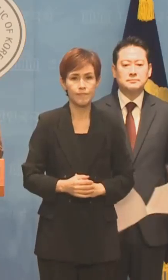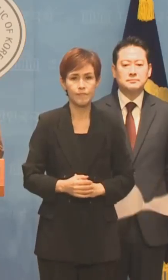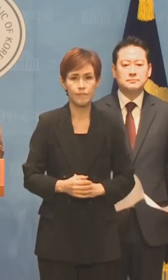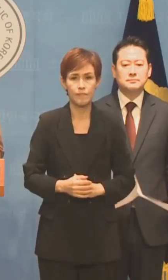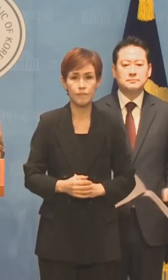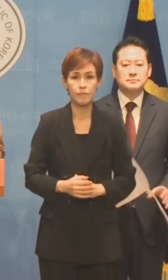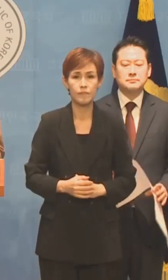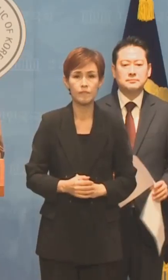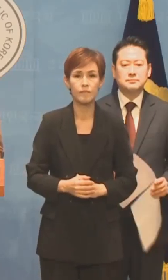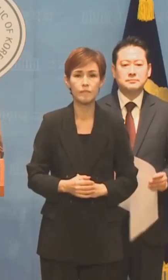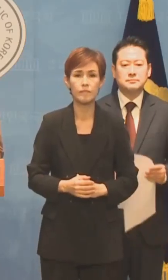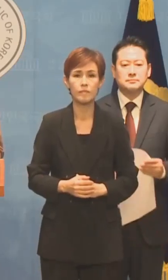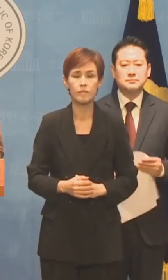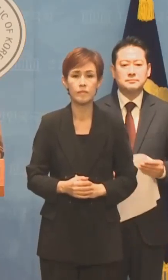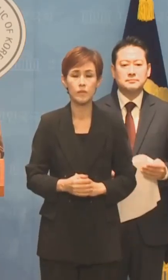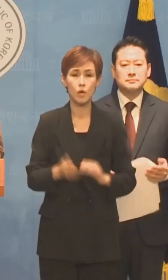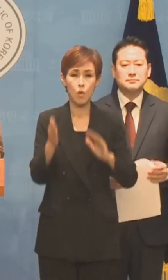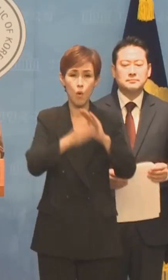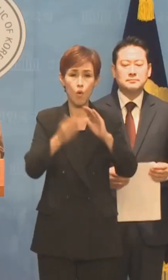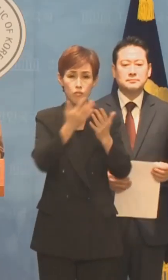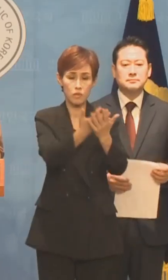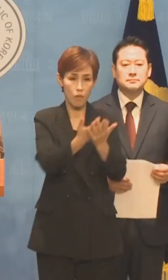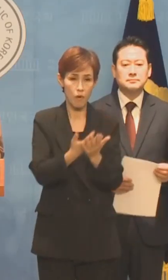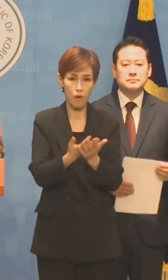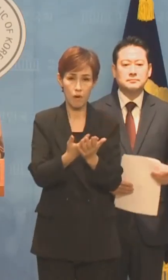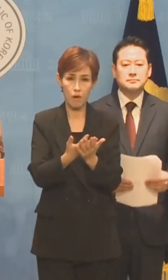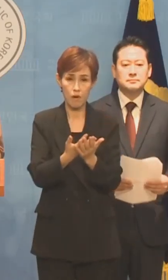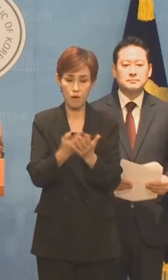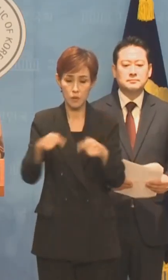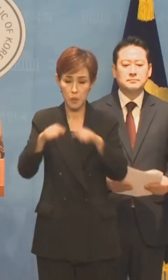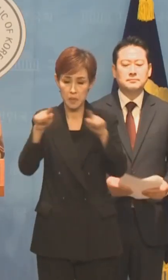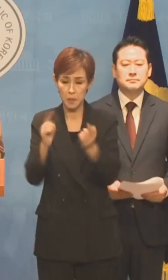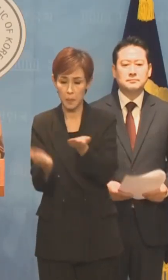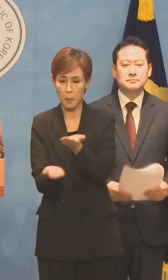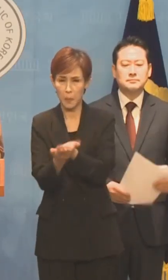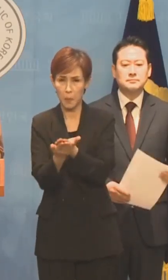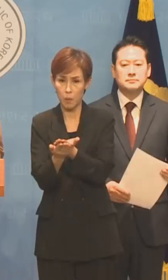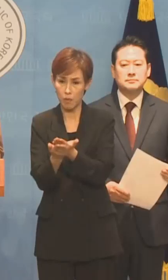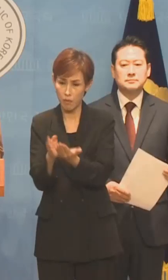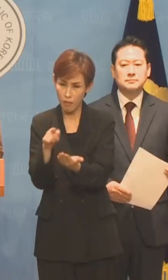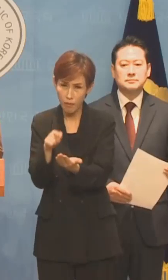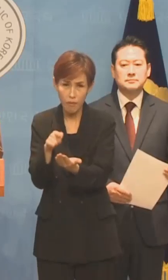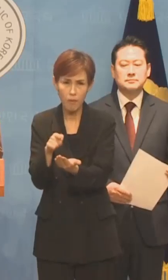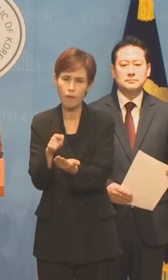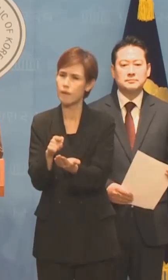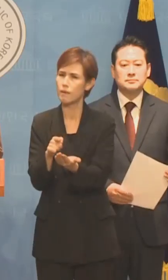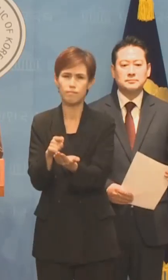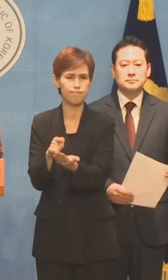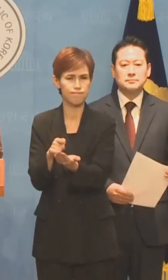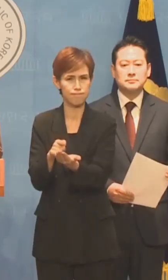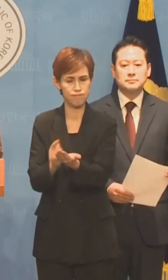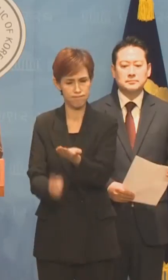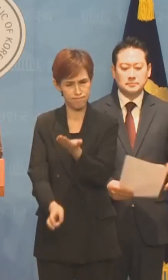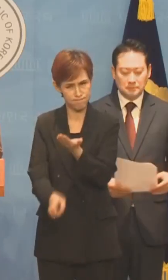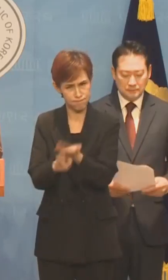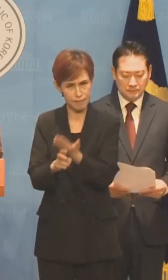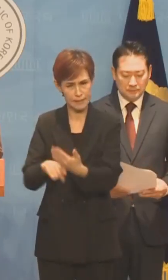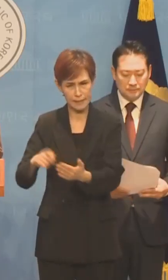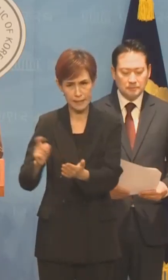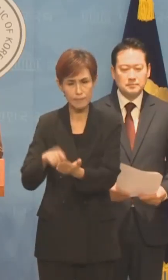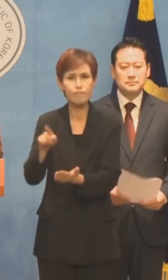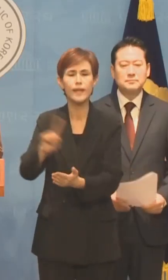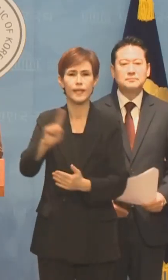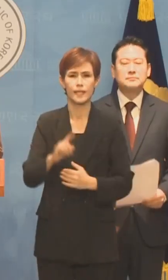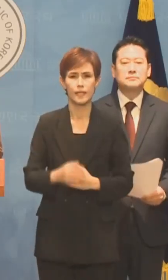특히나 상대 기관의 공문서에 조잡한 쪽지를 오려 붙인 것 자체만으로도 얼마나 졸속이자